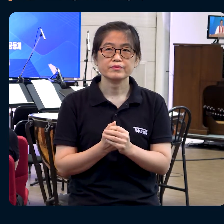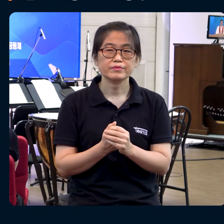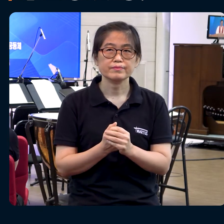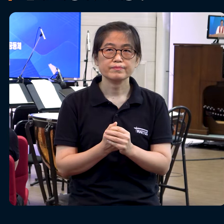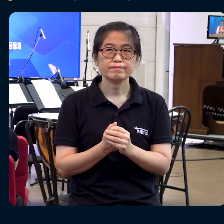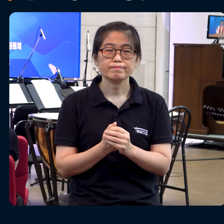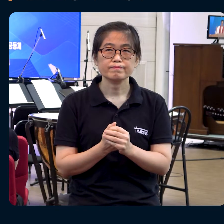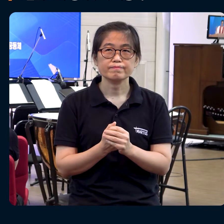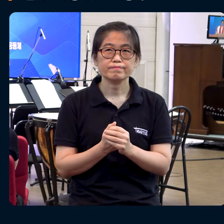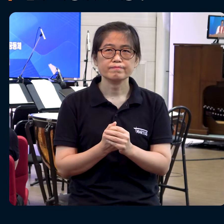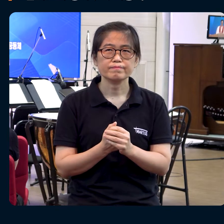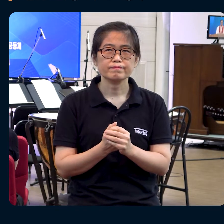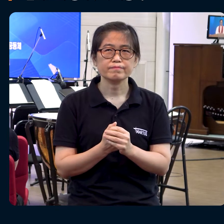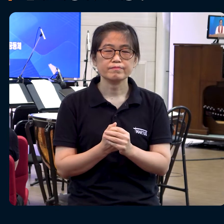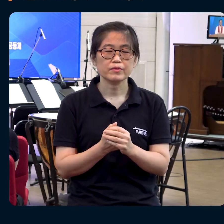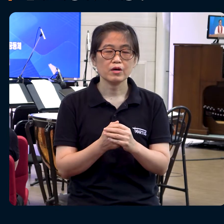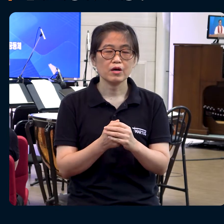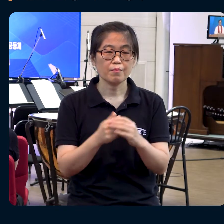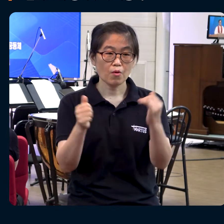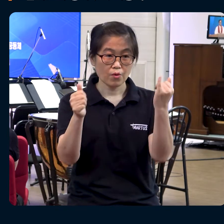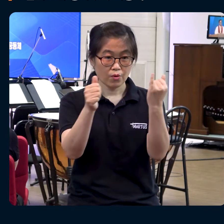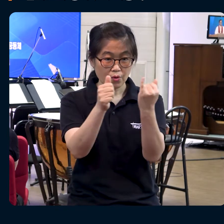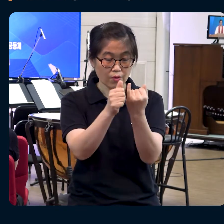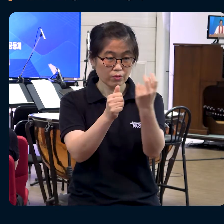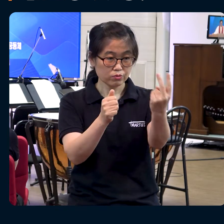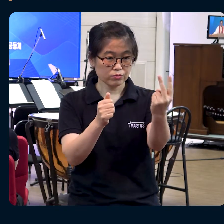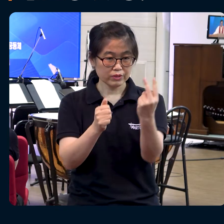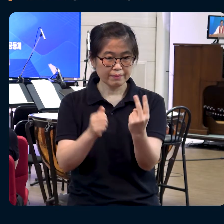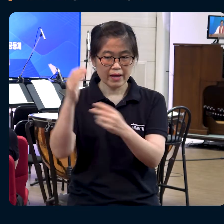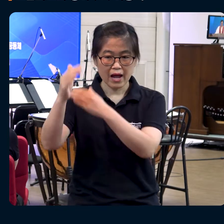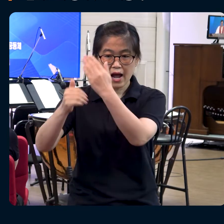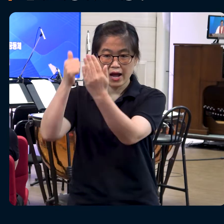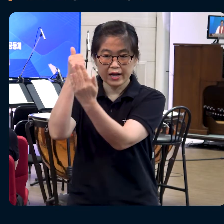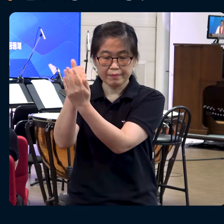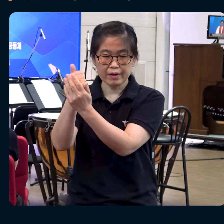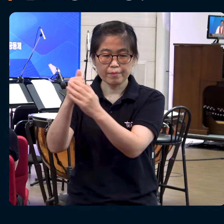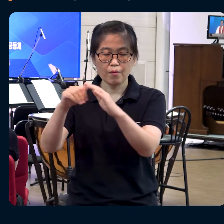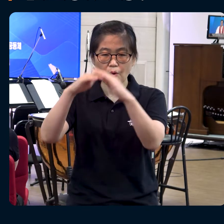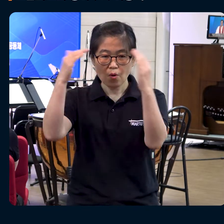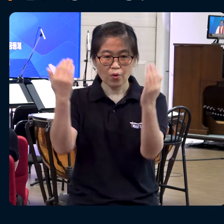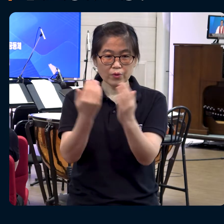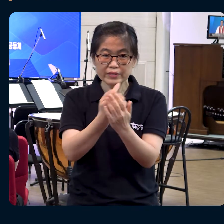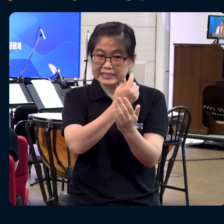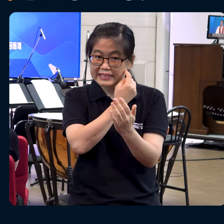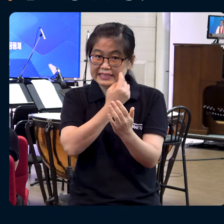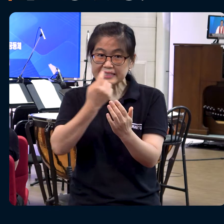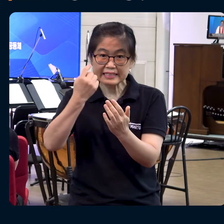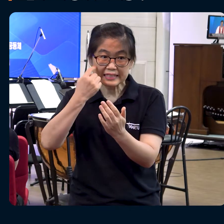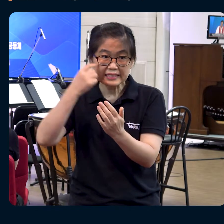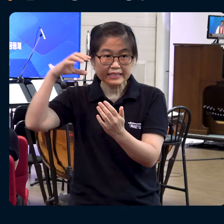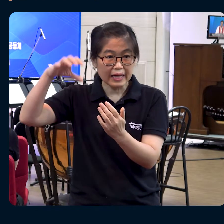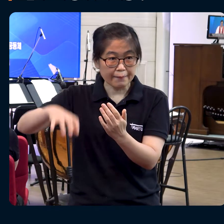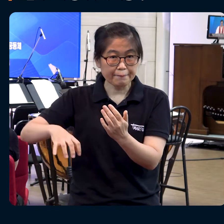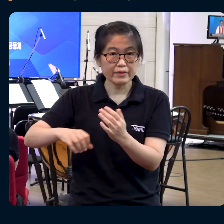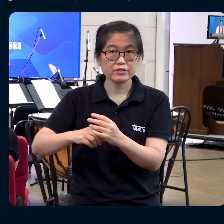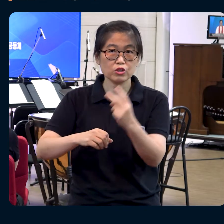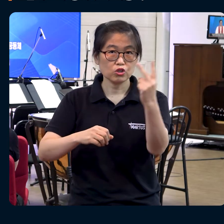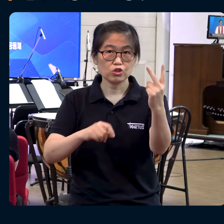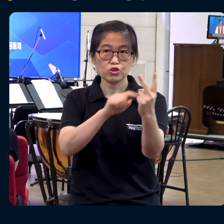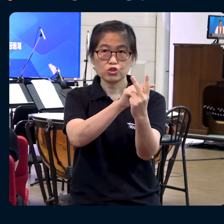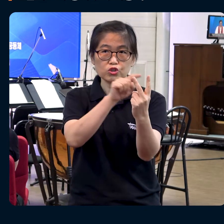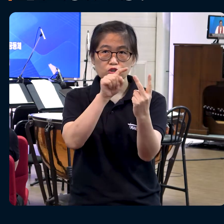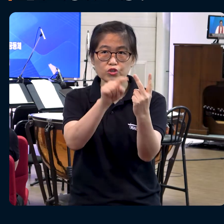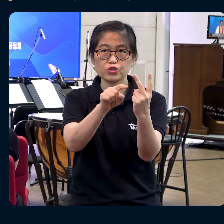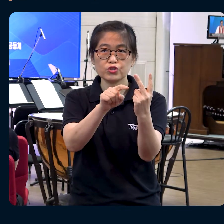그런데 그러면서 따라하게 하는데, 그때도 그렇게 했어요. 그러면서 이제 하나님과 이 모든 증인 앞에서